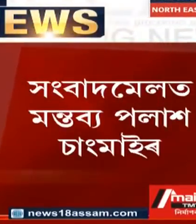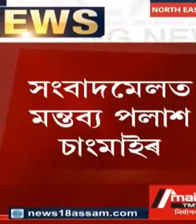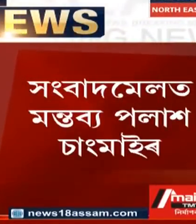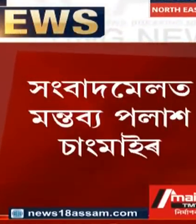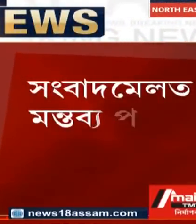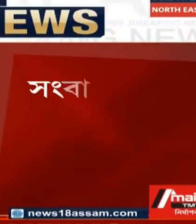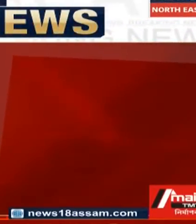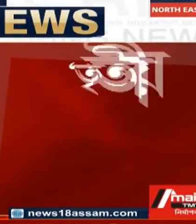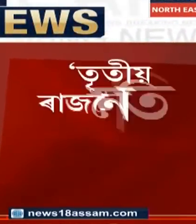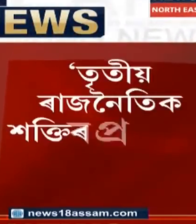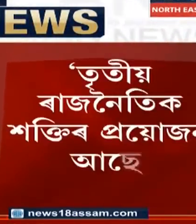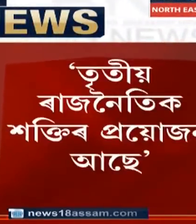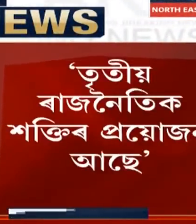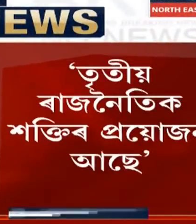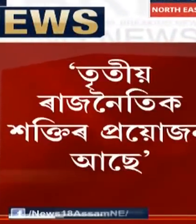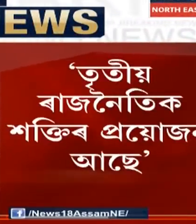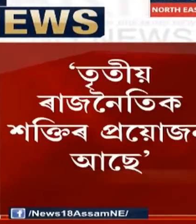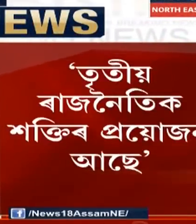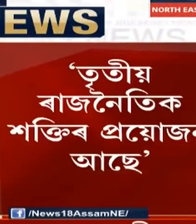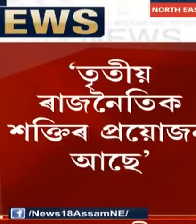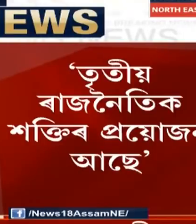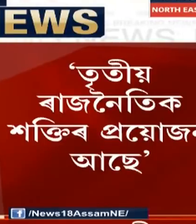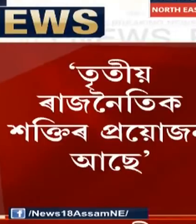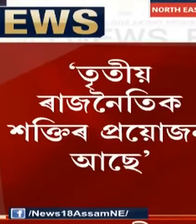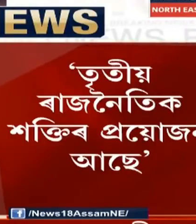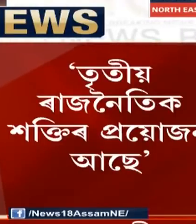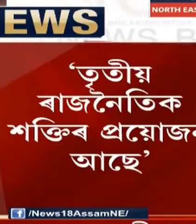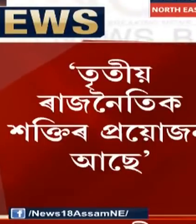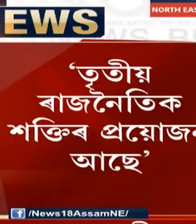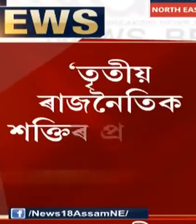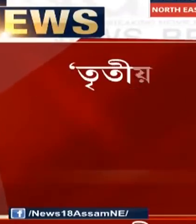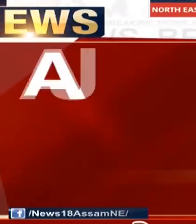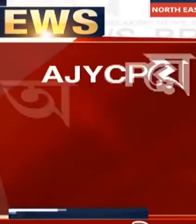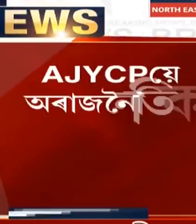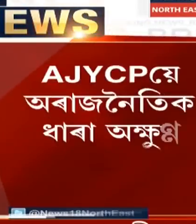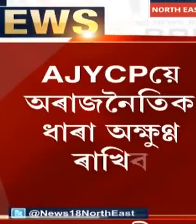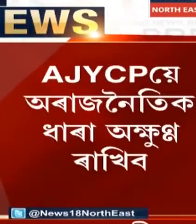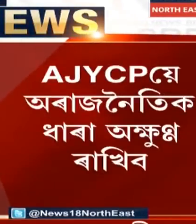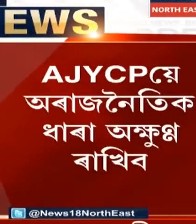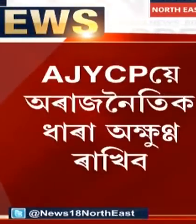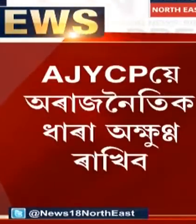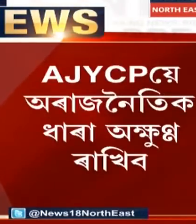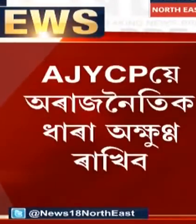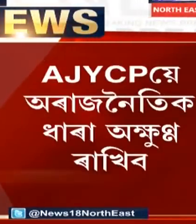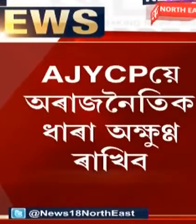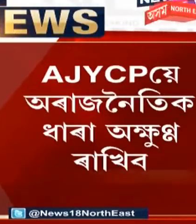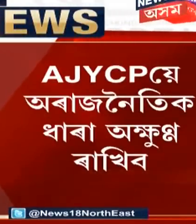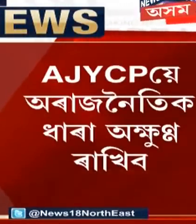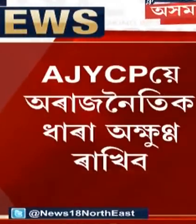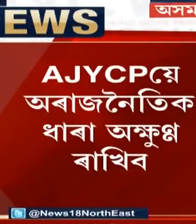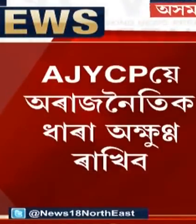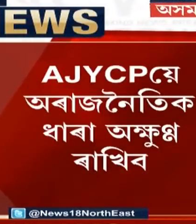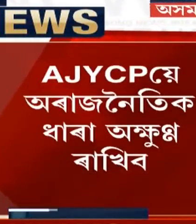সেই কথাটো অসম জাতীয়তাবাদী যুব ছাত্র পরিষদে আজি পুনৰবাৰ এই সংবাদমেলৰ জৰিয়তে আমি আকৌ স্পষ্ট কৰিছো।